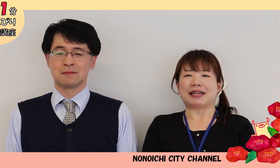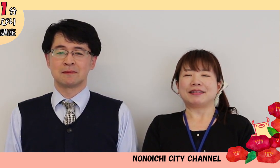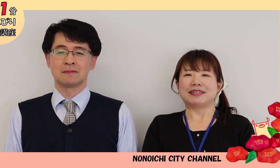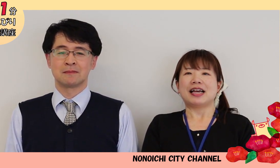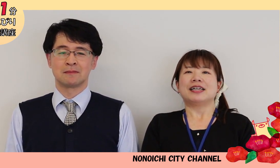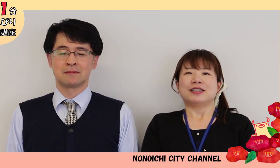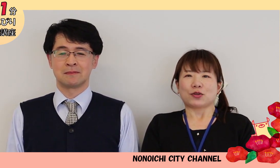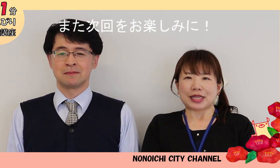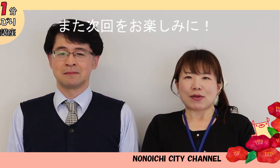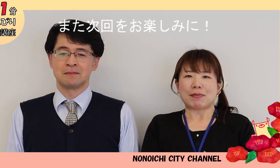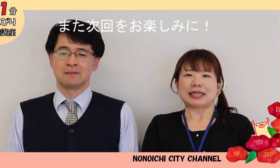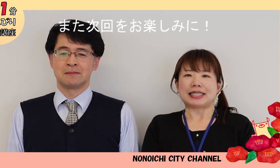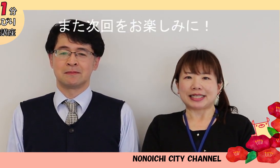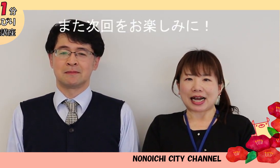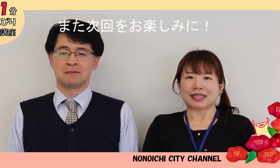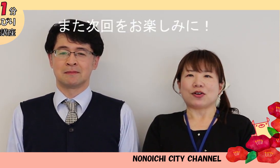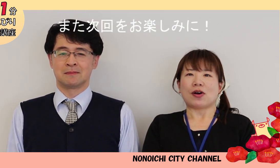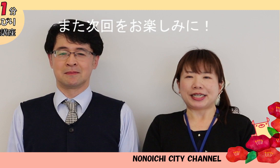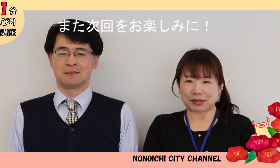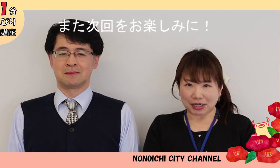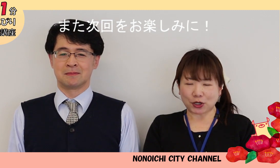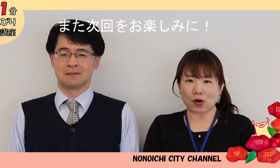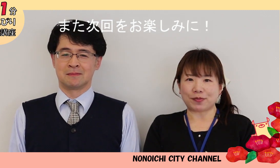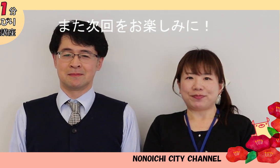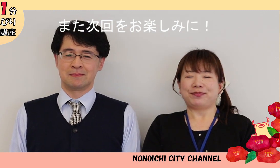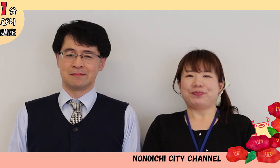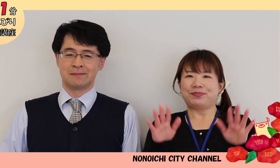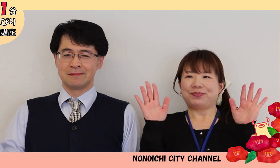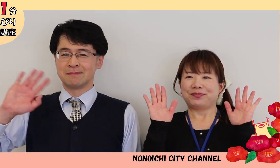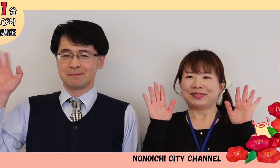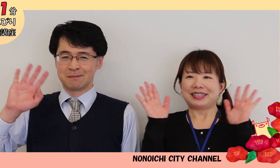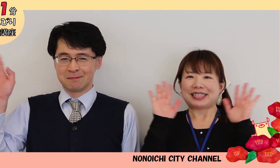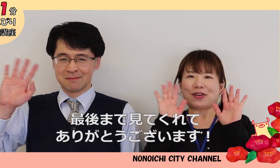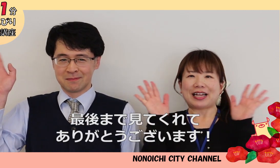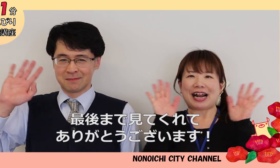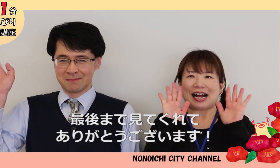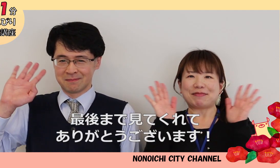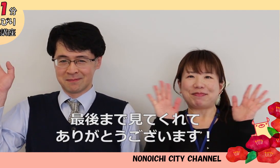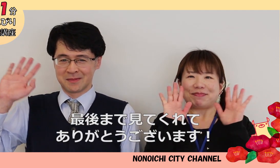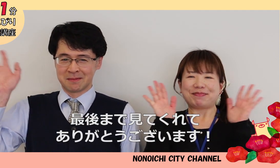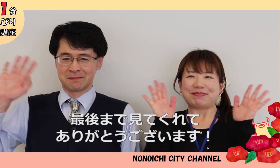それではまた次回お会いしましょう。さようなら。